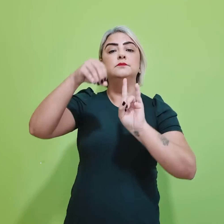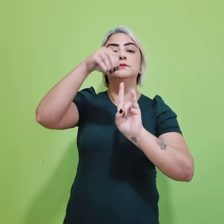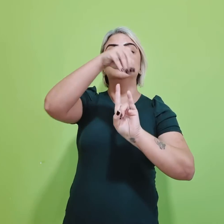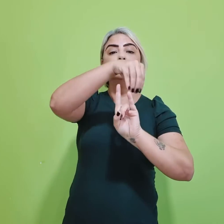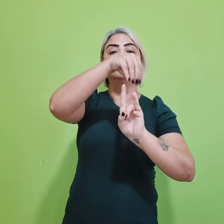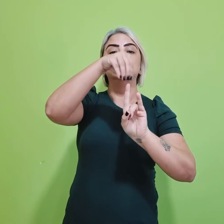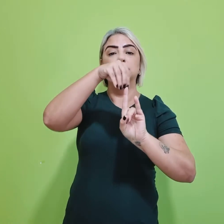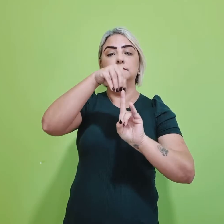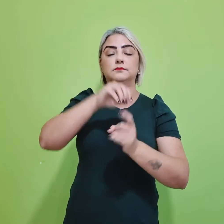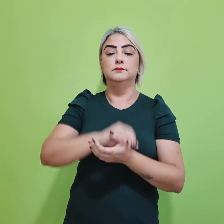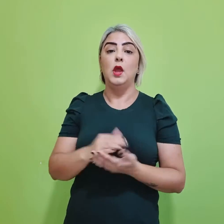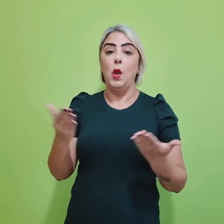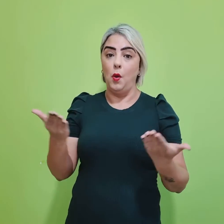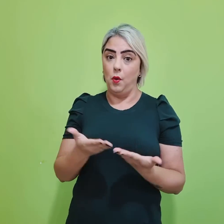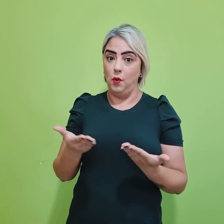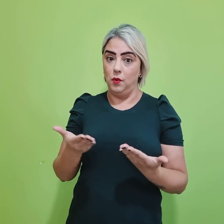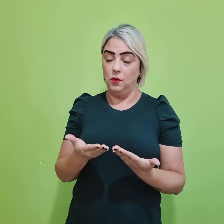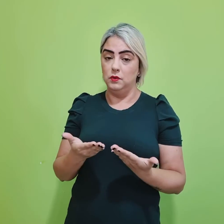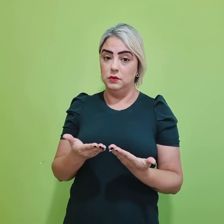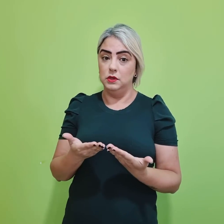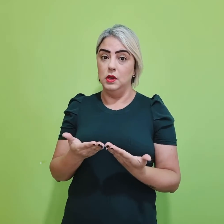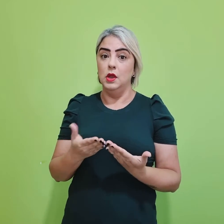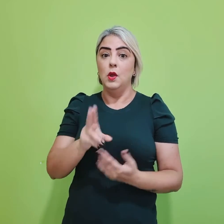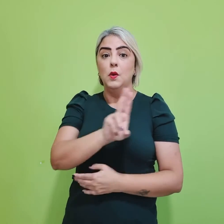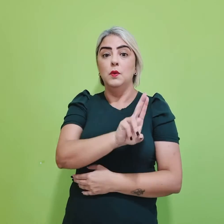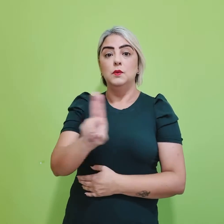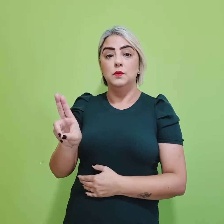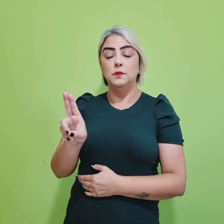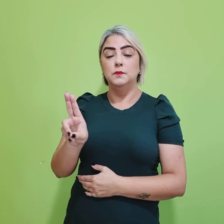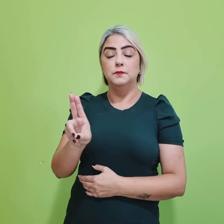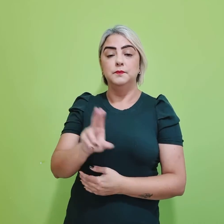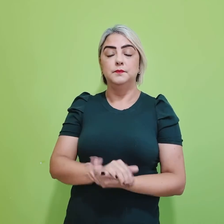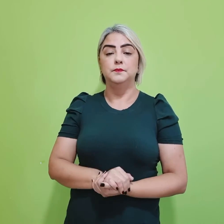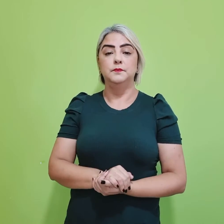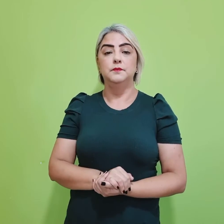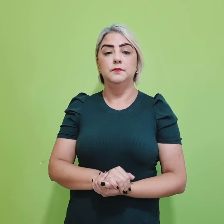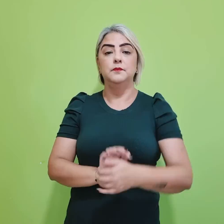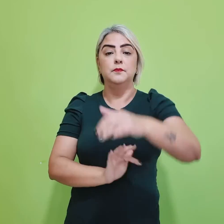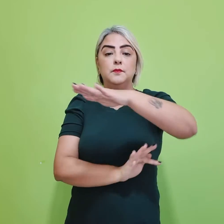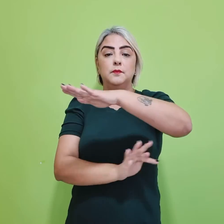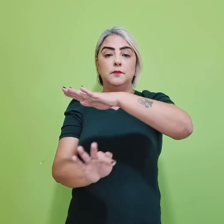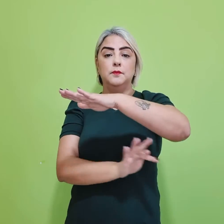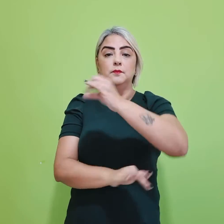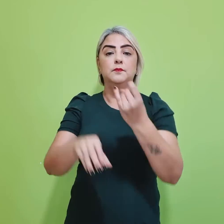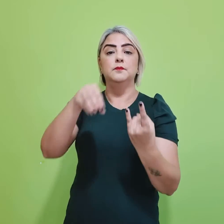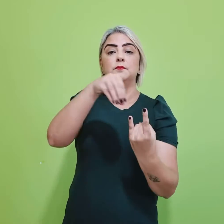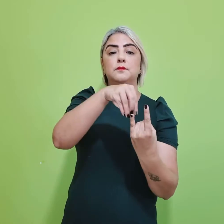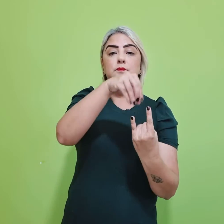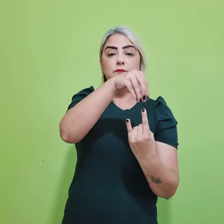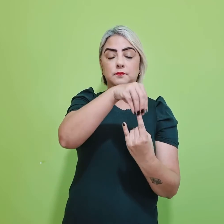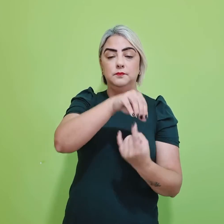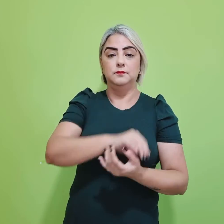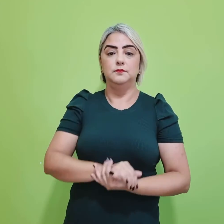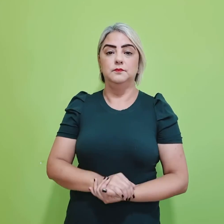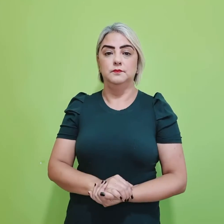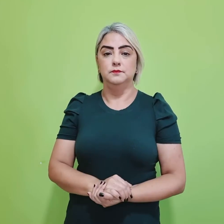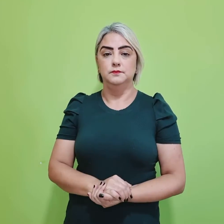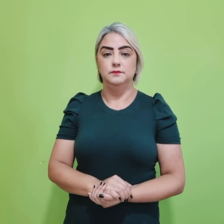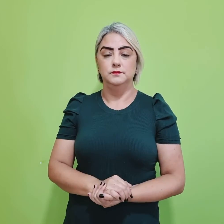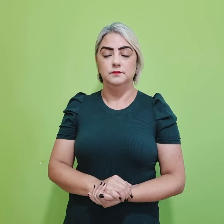Oswaldo Cruz, e hoje com o nome de Fundação Oswaldo Cruz,